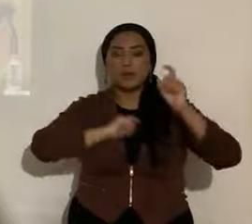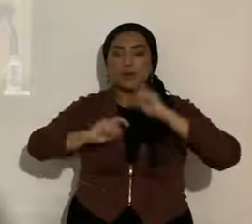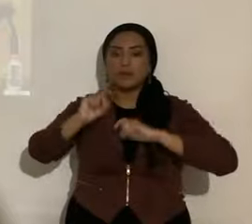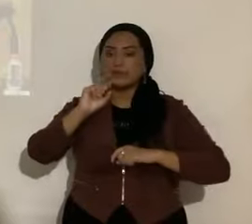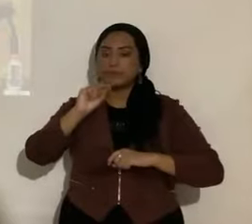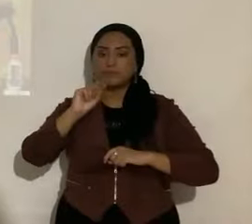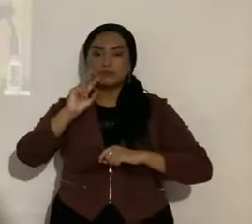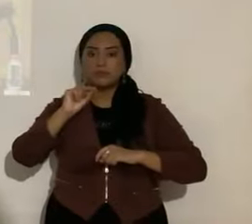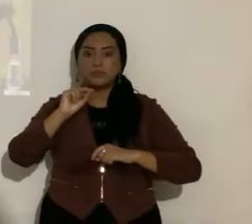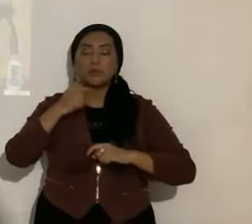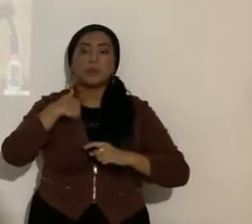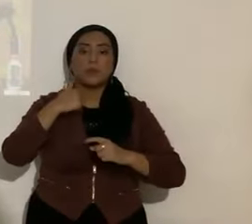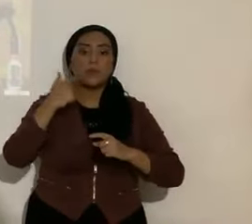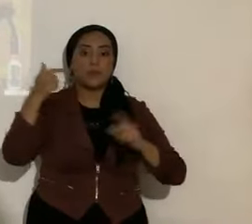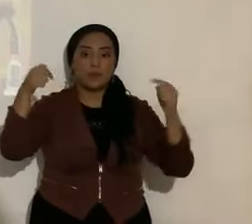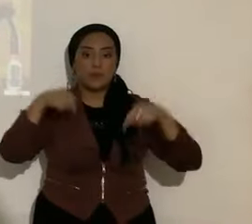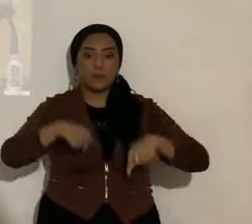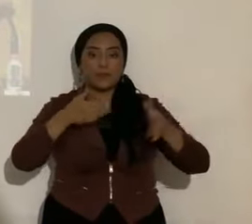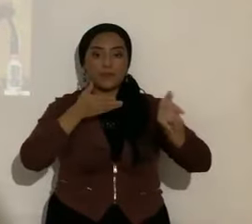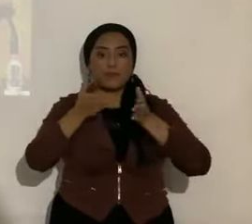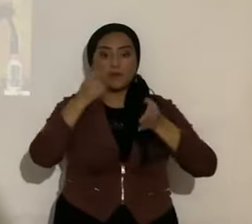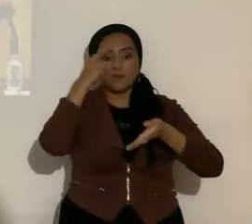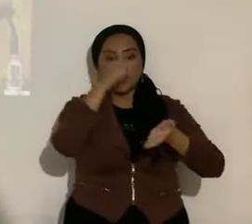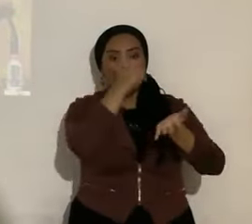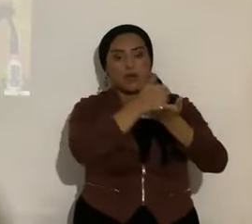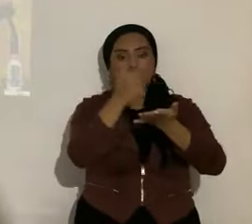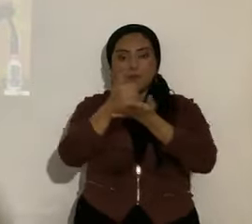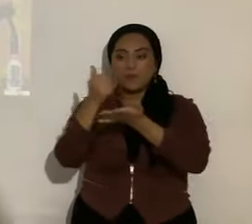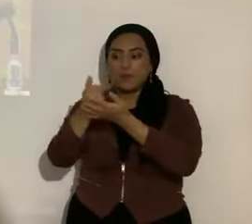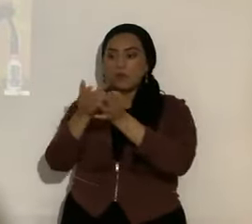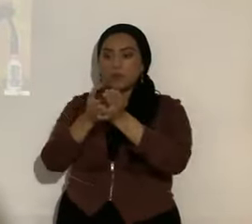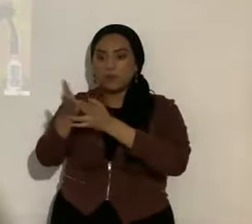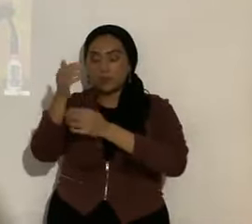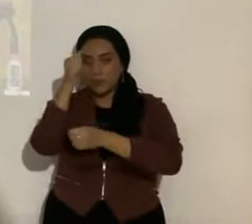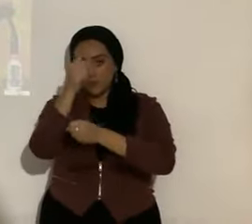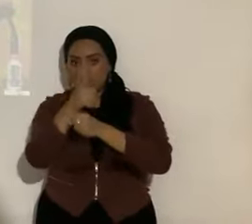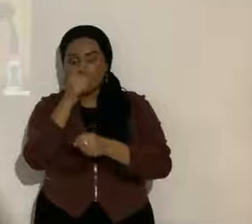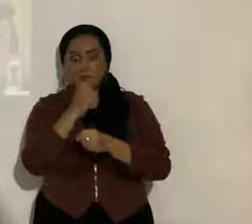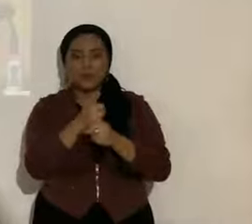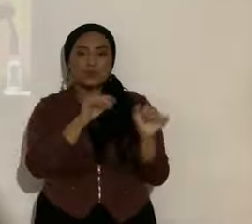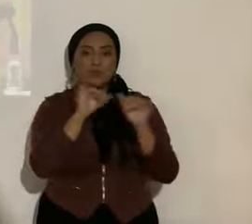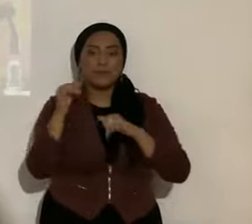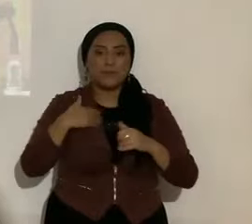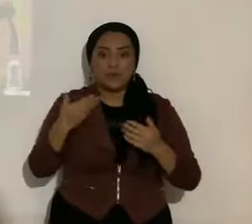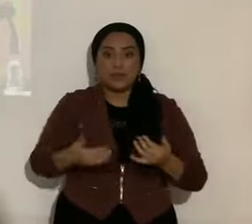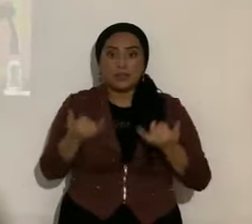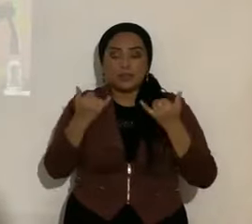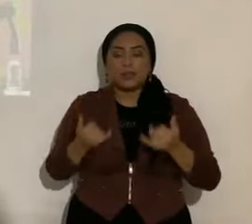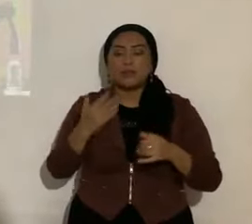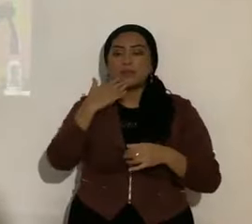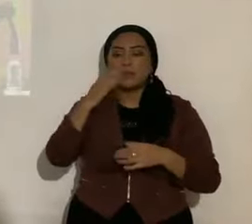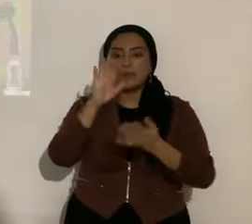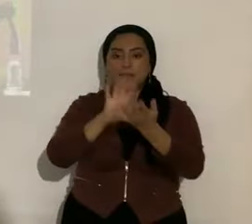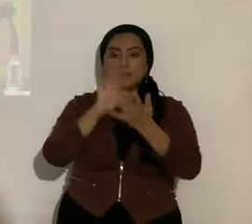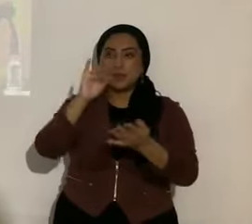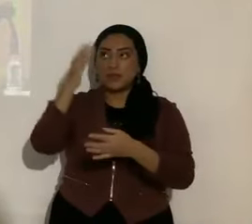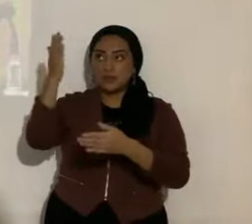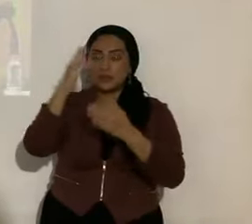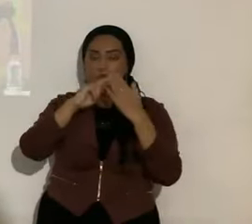no, sino servir a Yahweh a través de los hermanos, como en este caso yo lo estoy haciendo ahora mismo, para gloria del Eterno, lo